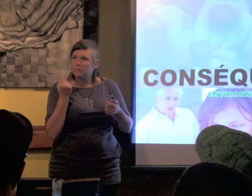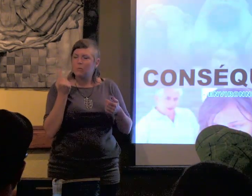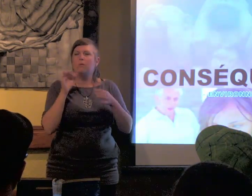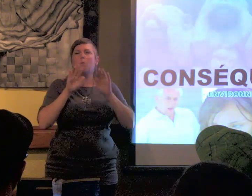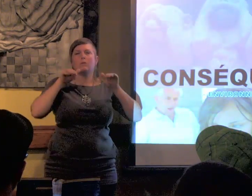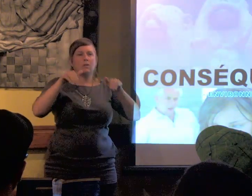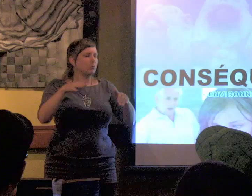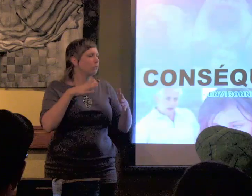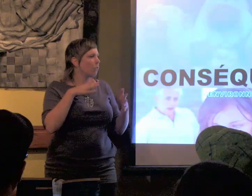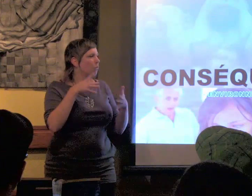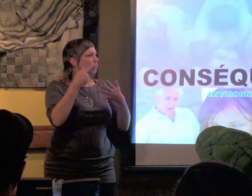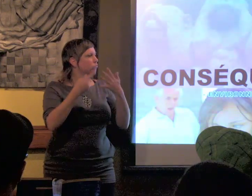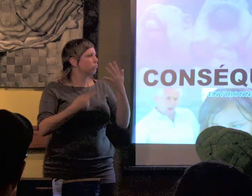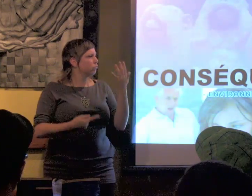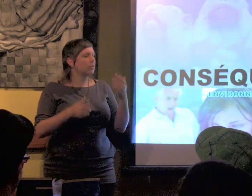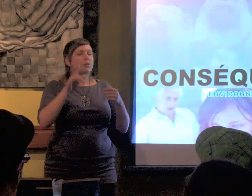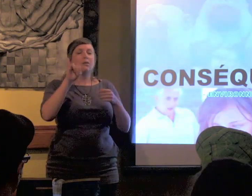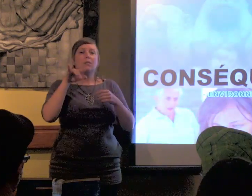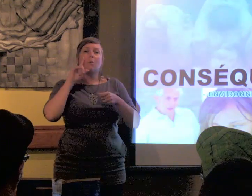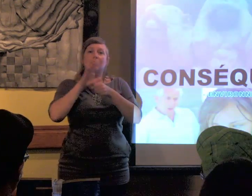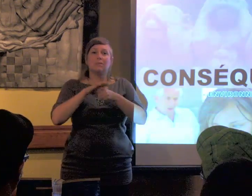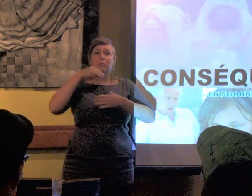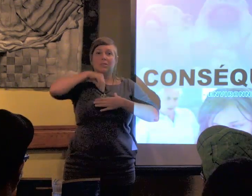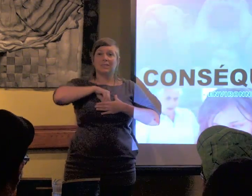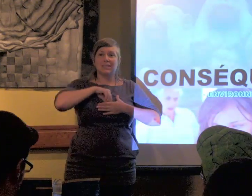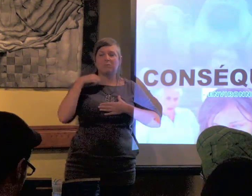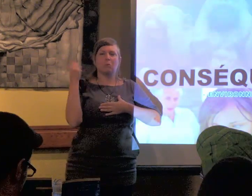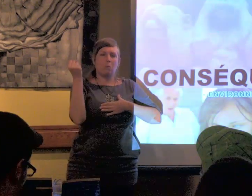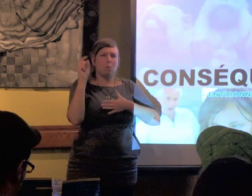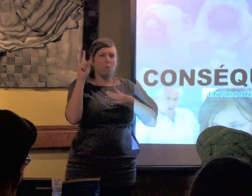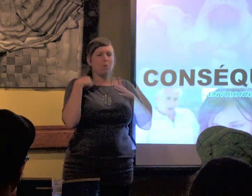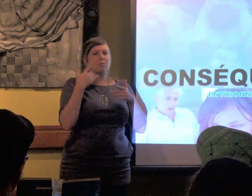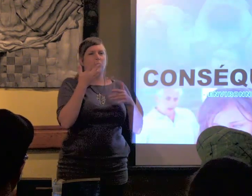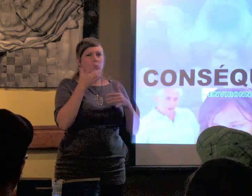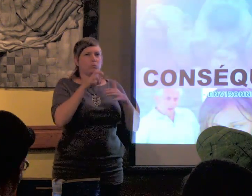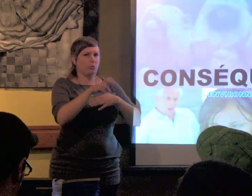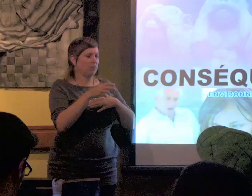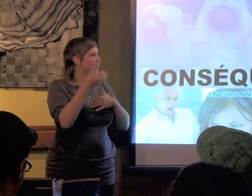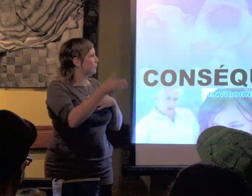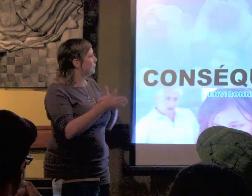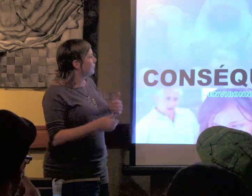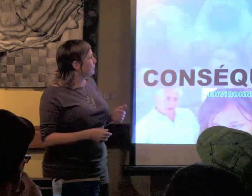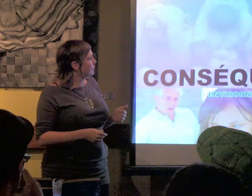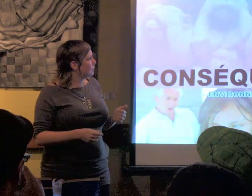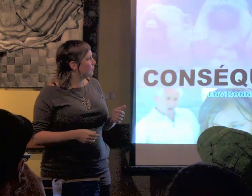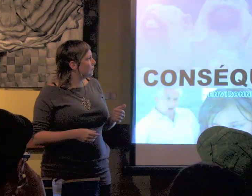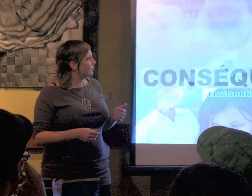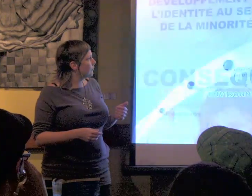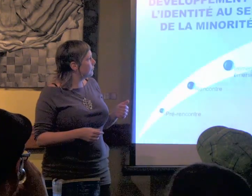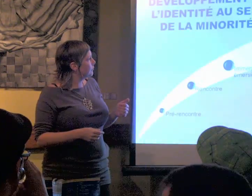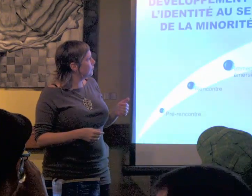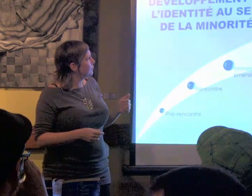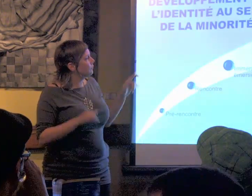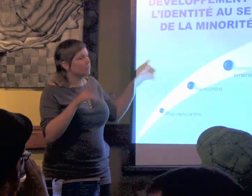l'enfant s'en retrouvent comme déficitaires. Donc, l'autisme, va garder ça